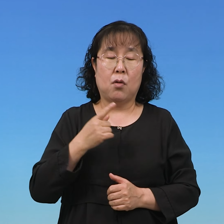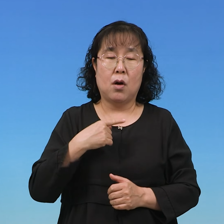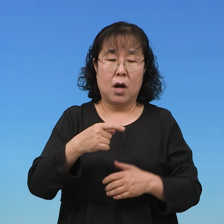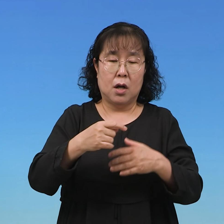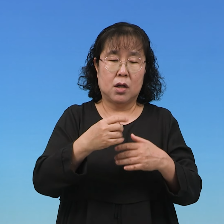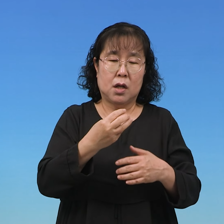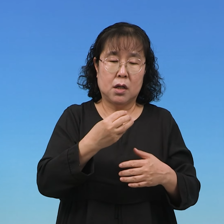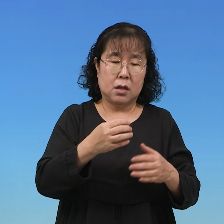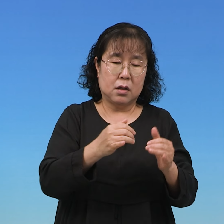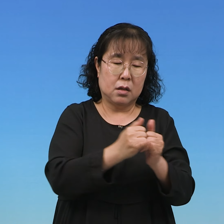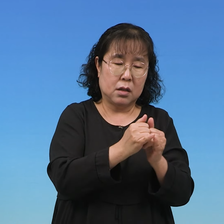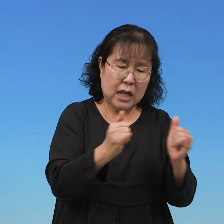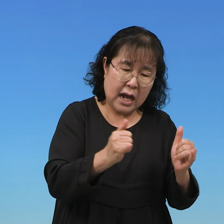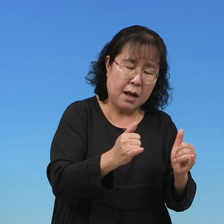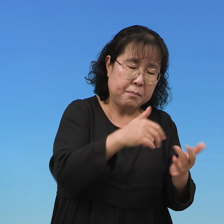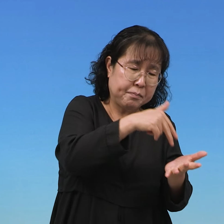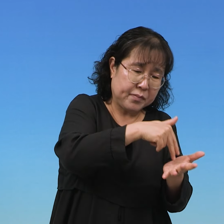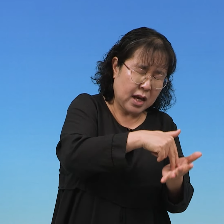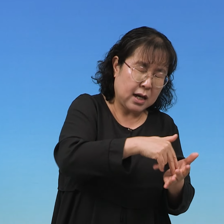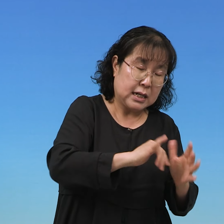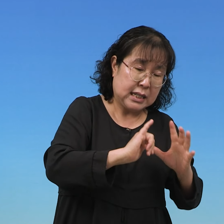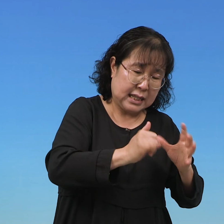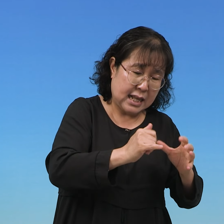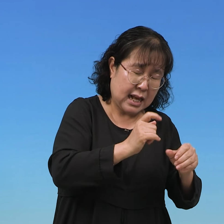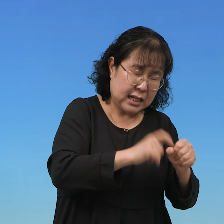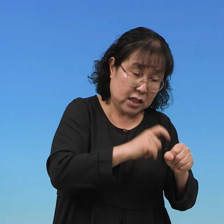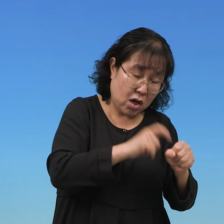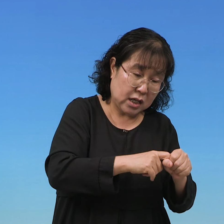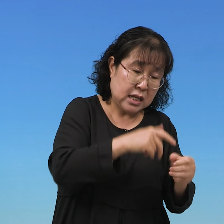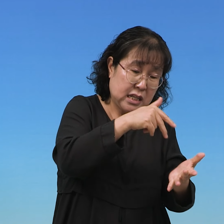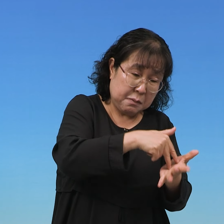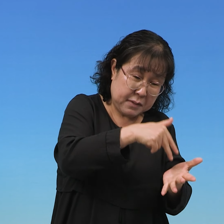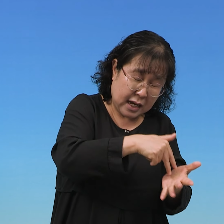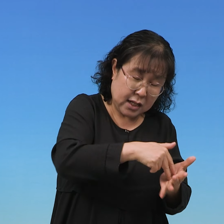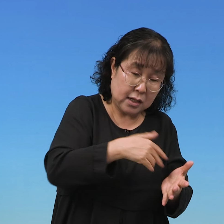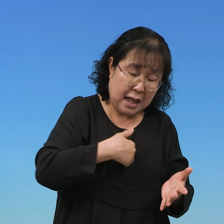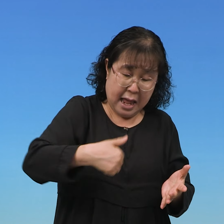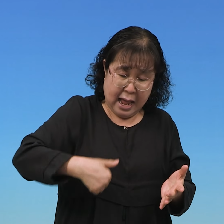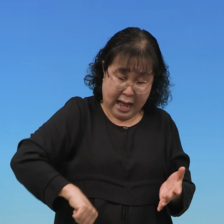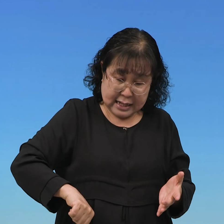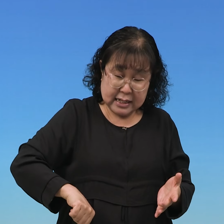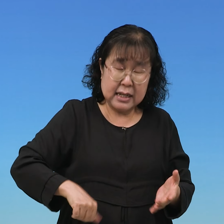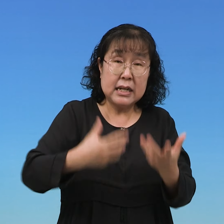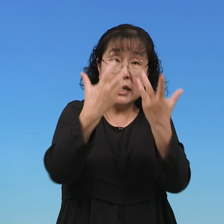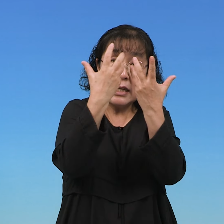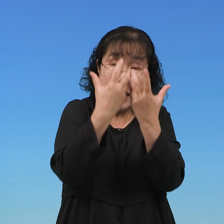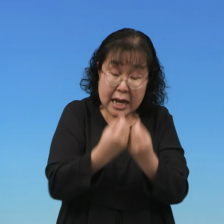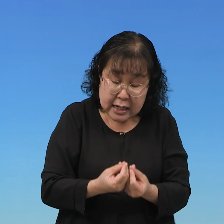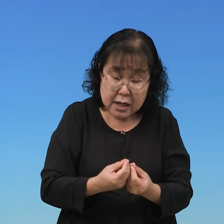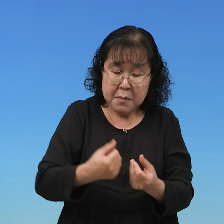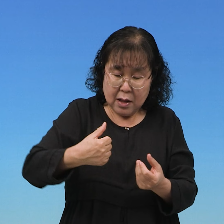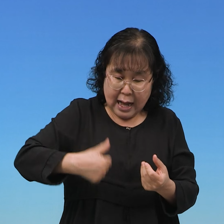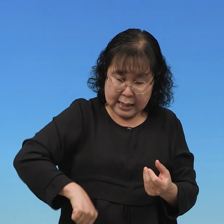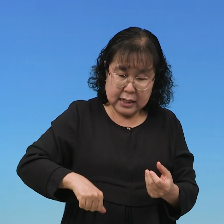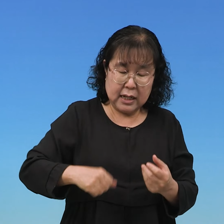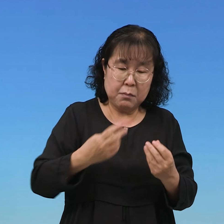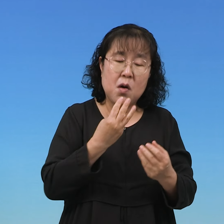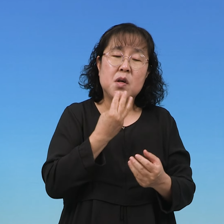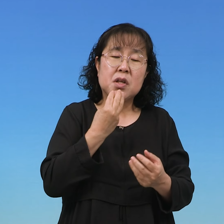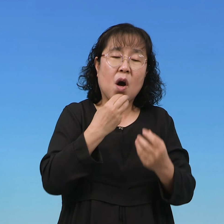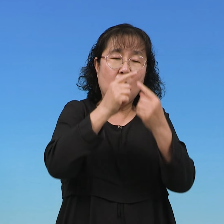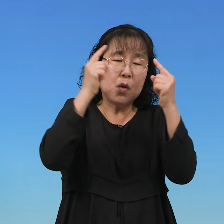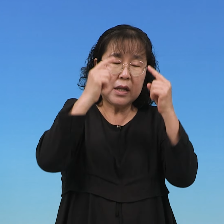인서울, 서울에 있는 무슨 대학을 들어갔다라는 통계가 그 아이 인생에 행복에 영향을 주지 않은 건 겪은 분은 다 아실